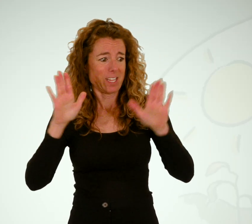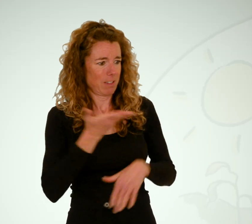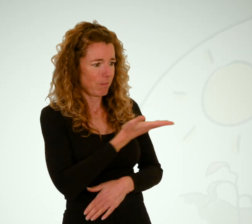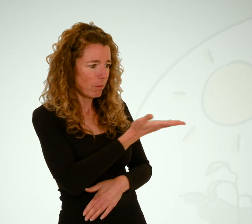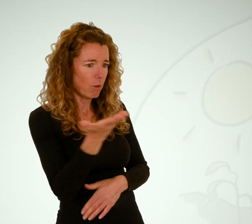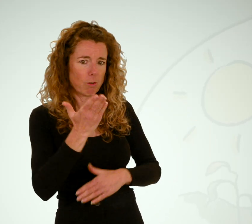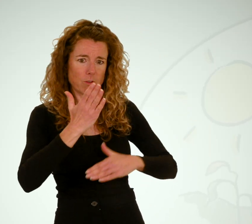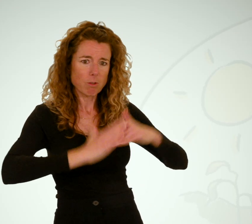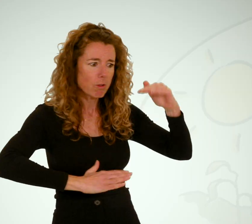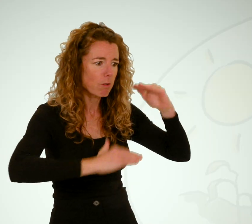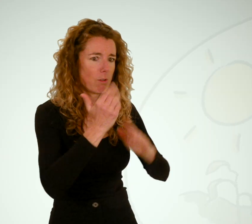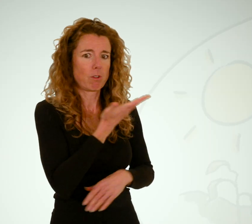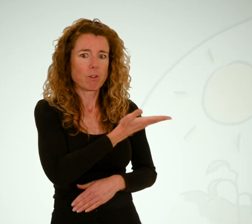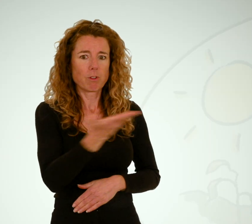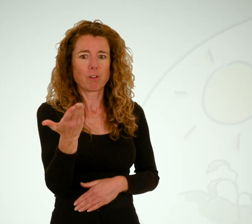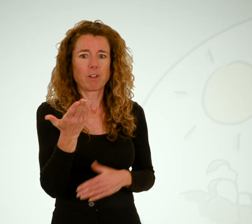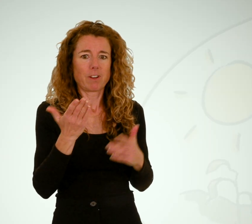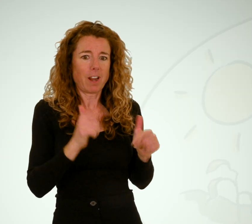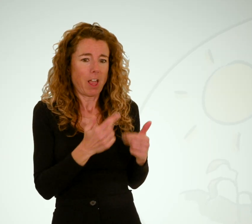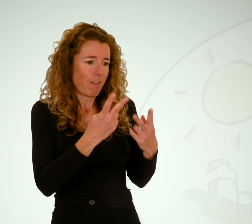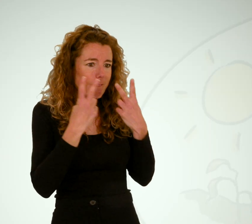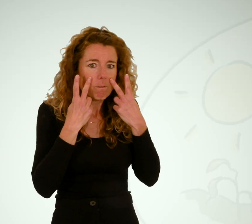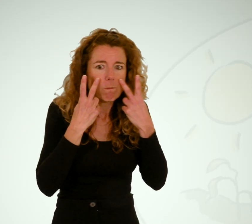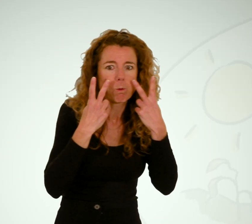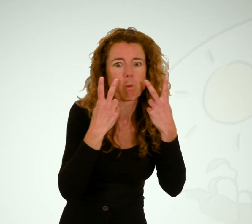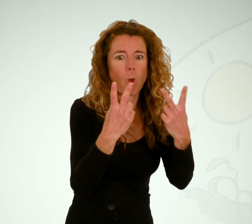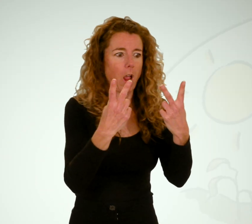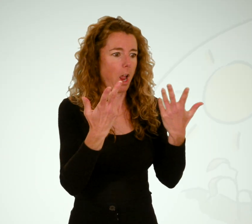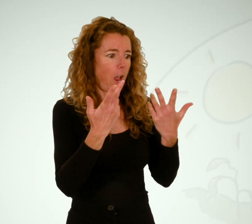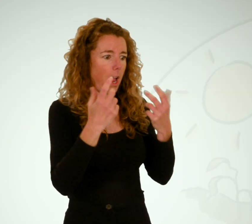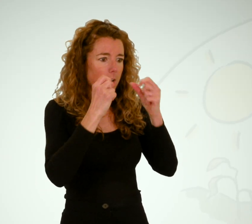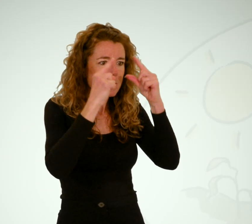Mais vous, vous êtes heureux, vos yeux voient et vos oreilles entendent.